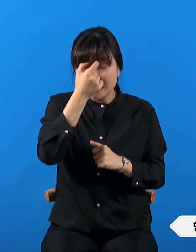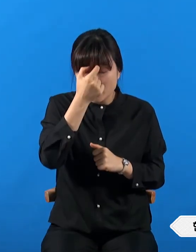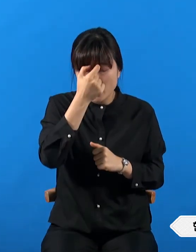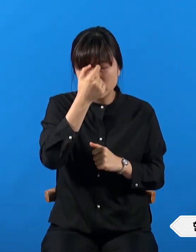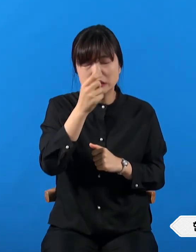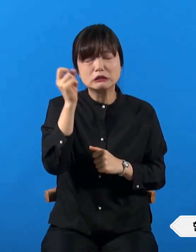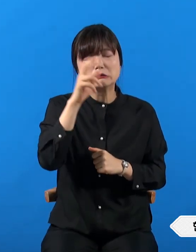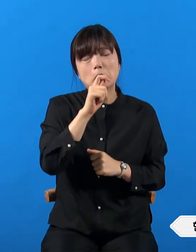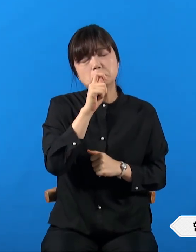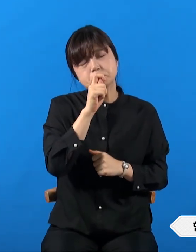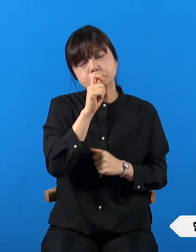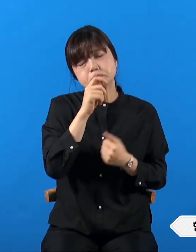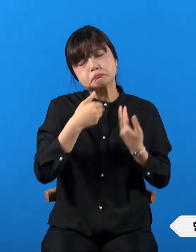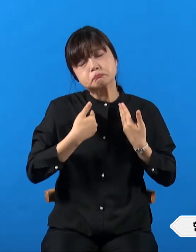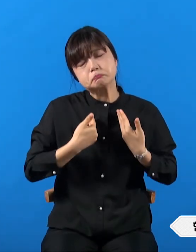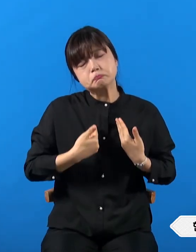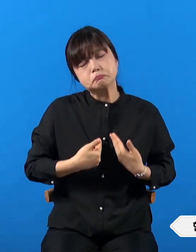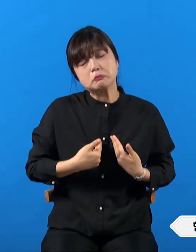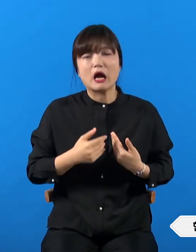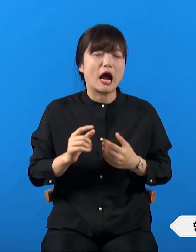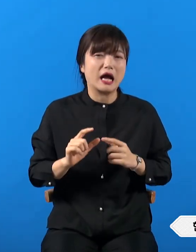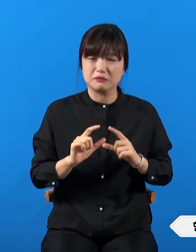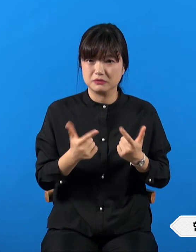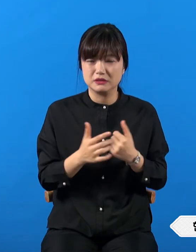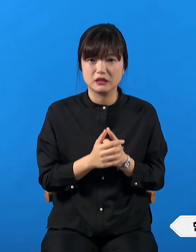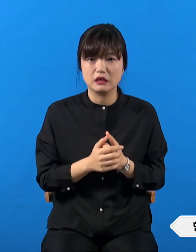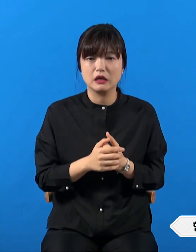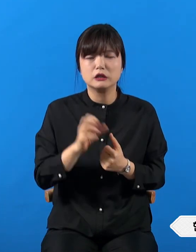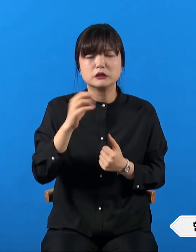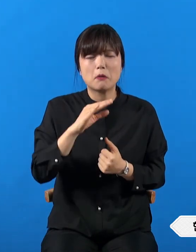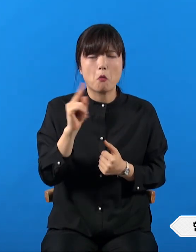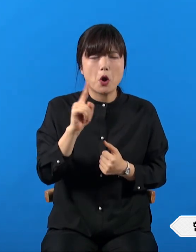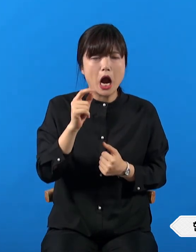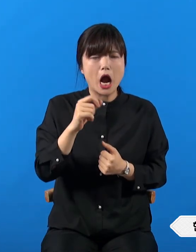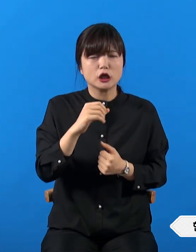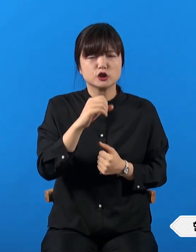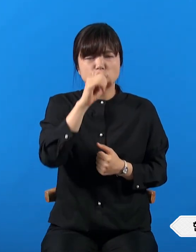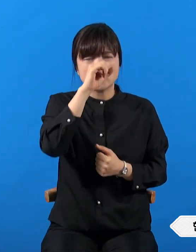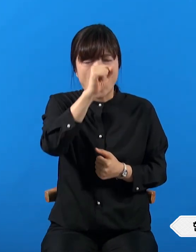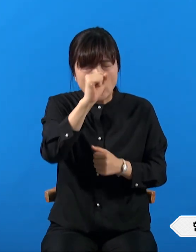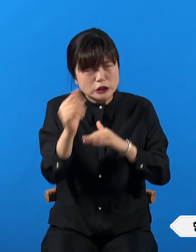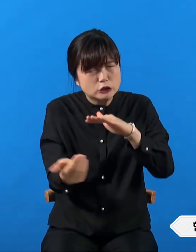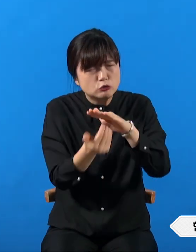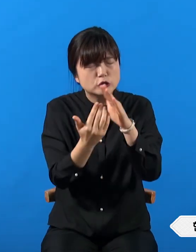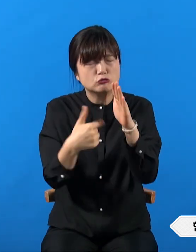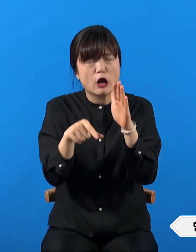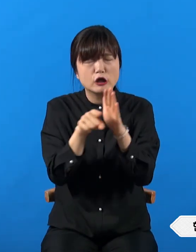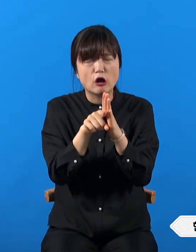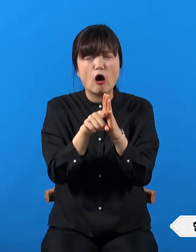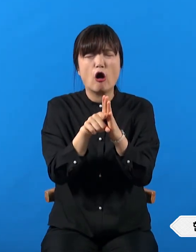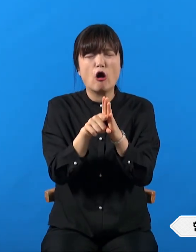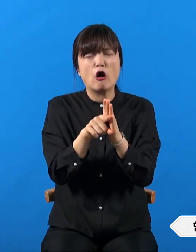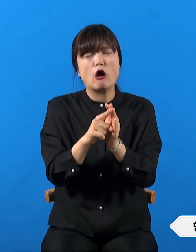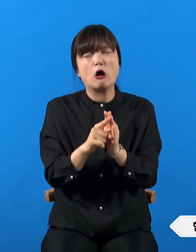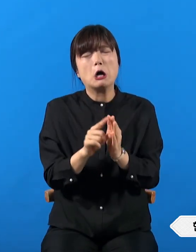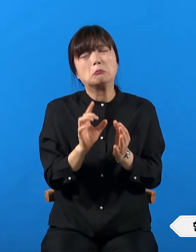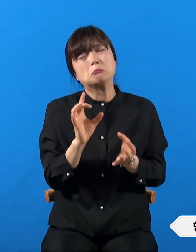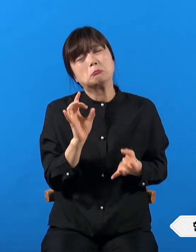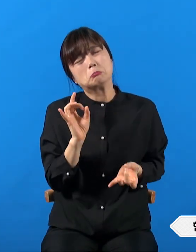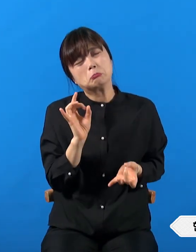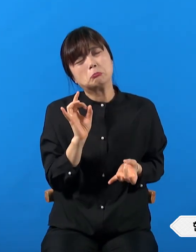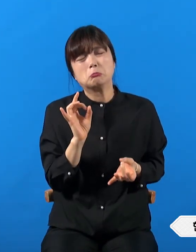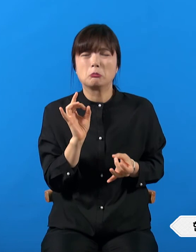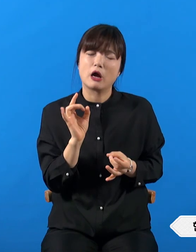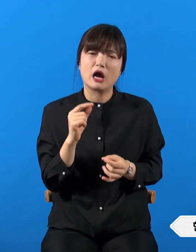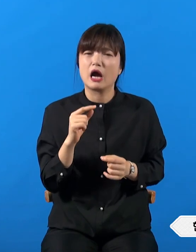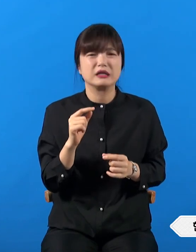기도는 명상이 아닙니다. 명상이나 참선이나 그런 것은 대상이 없지요.